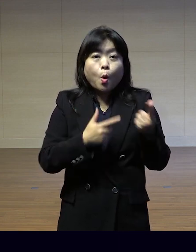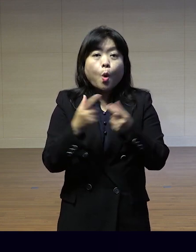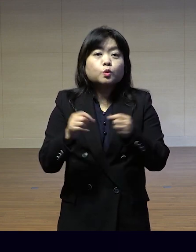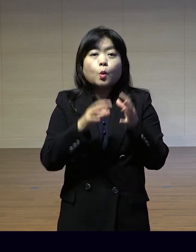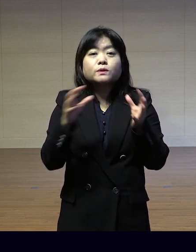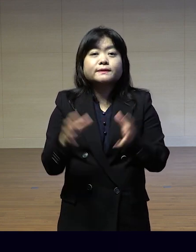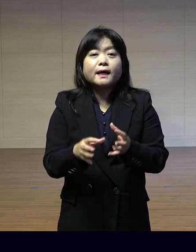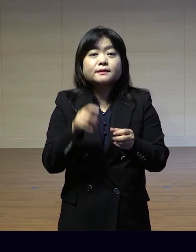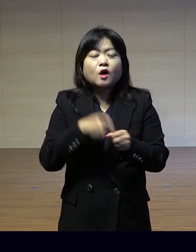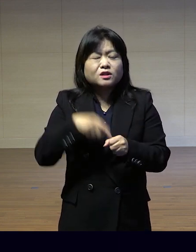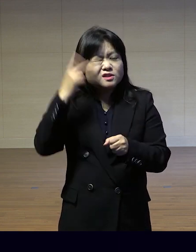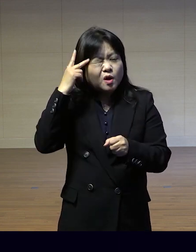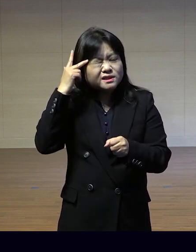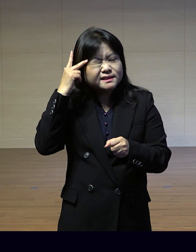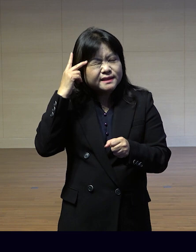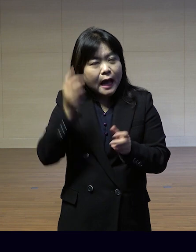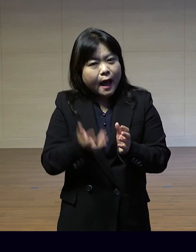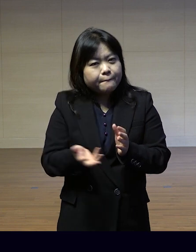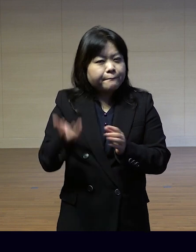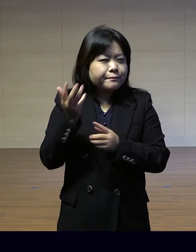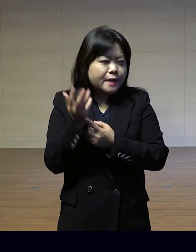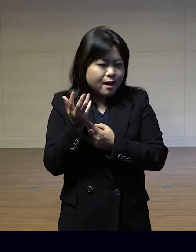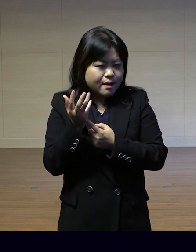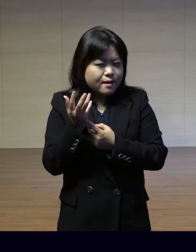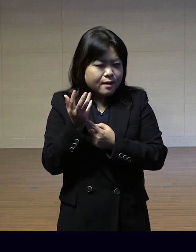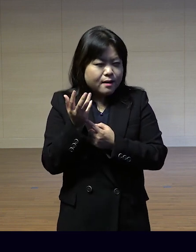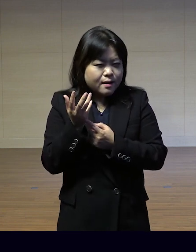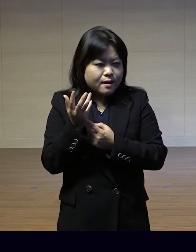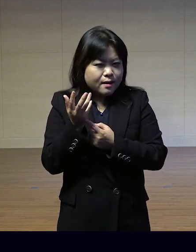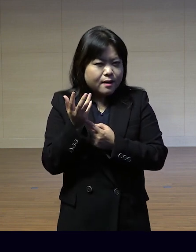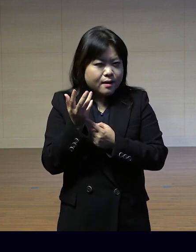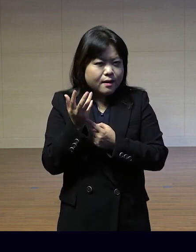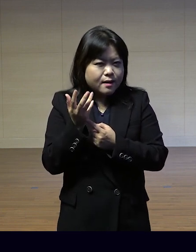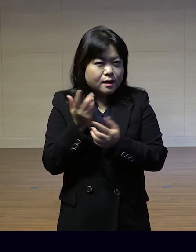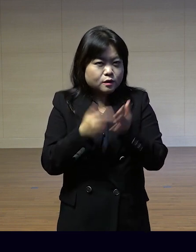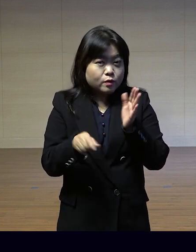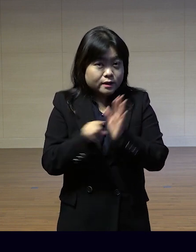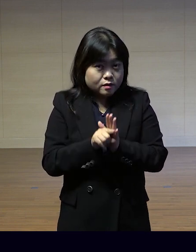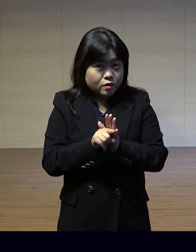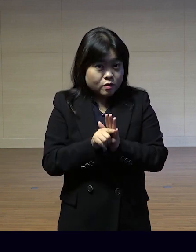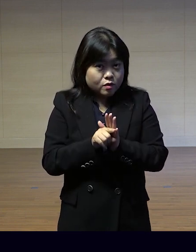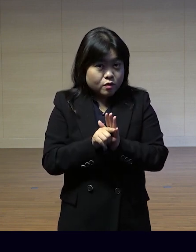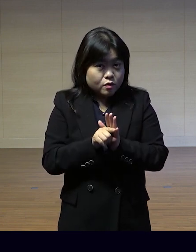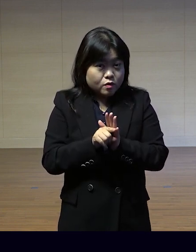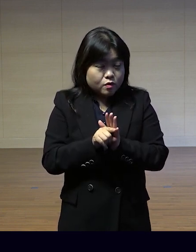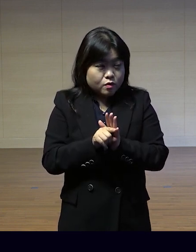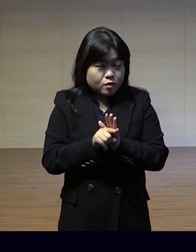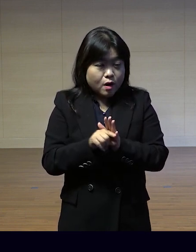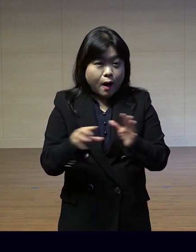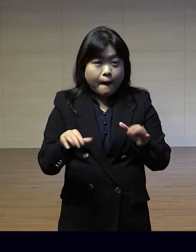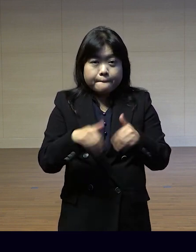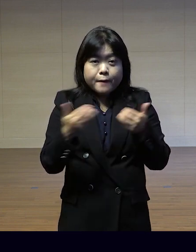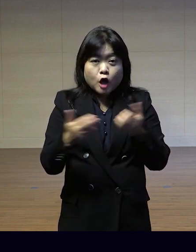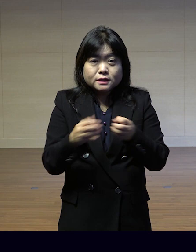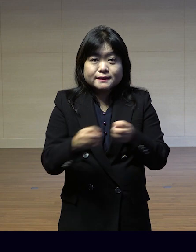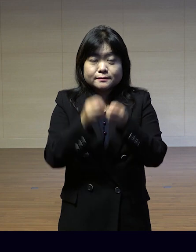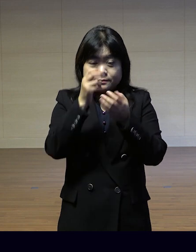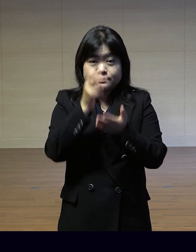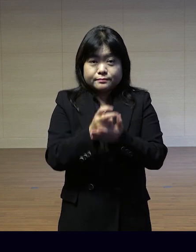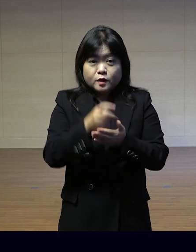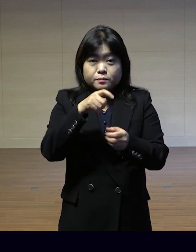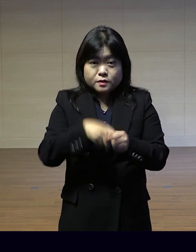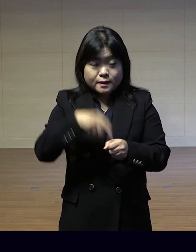공동체적인 그런 정신 함량을 이렇게 하는 쪽으로 가는 것이 결국 변증법적인 사고의 한